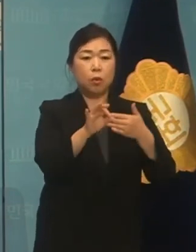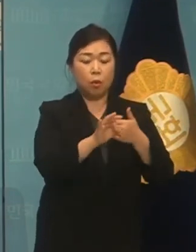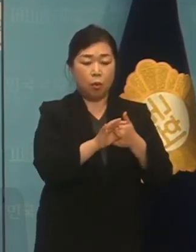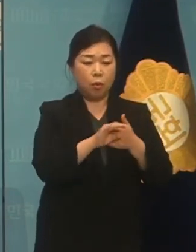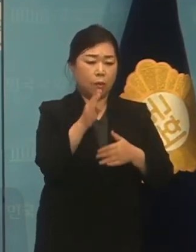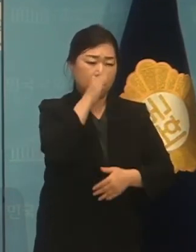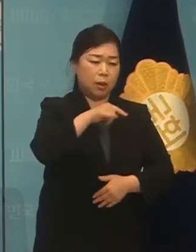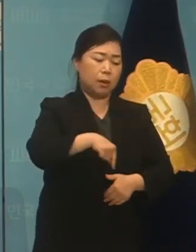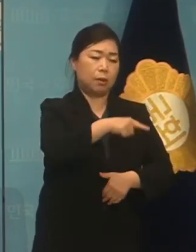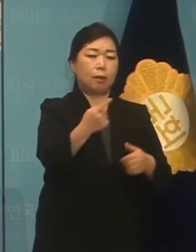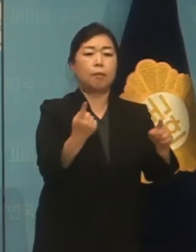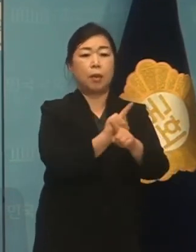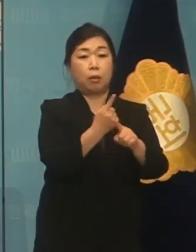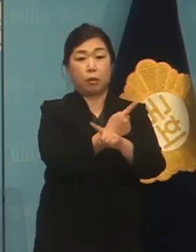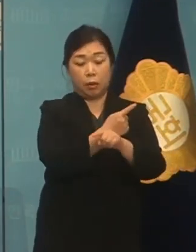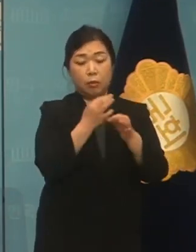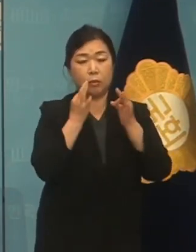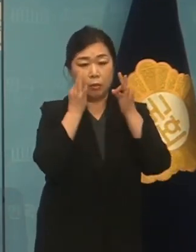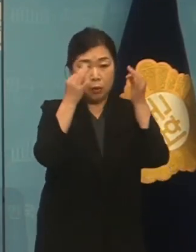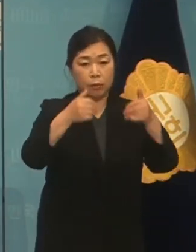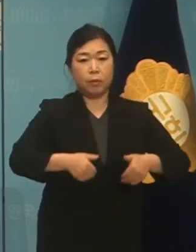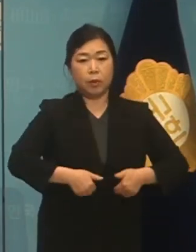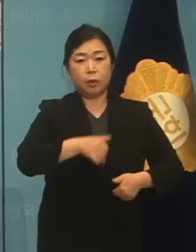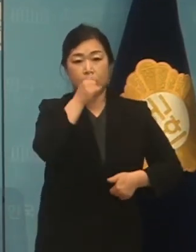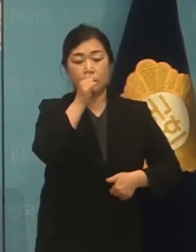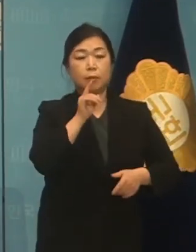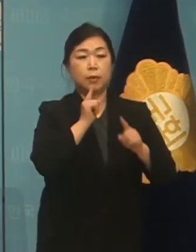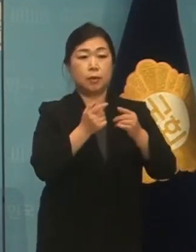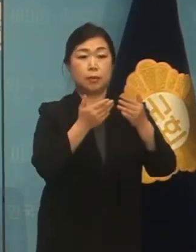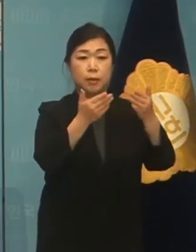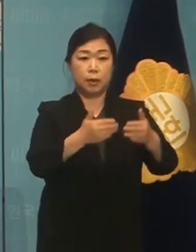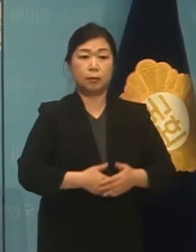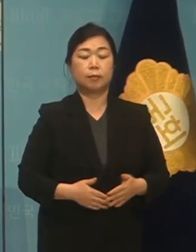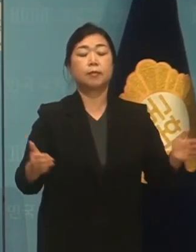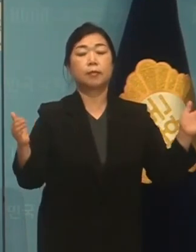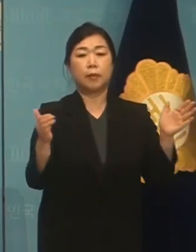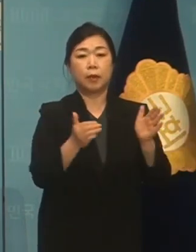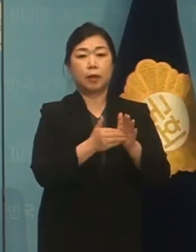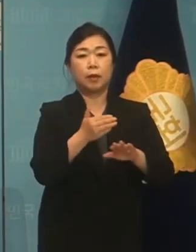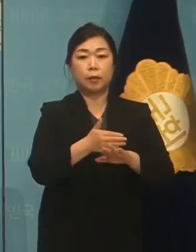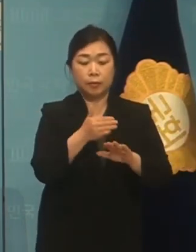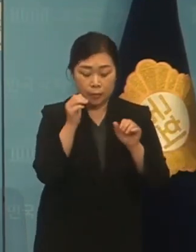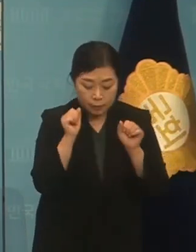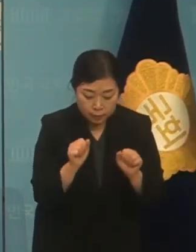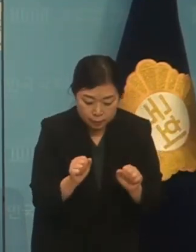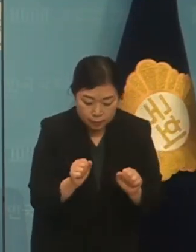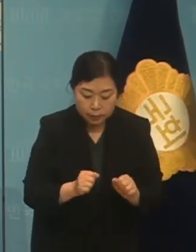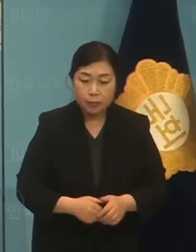조건부터 개선될 수 있도록 노력해야 할 것을 강력히 말씀드립니다. 이상입니다. 감사합니다.